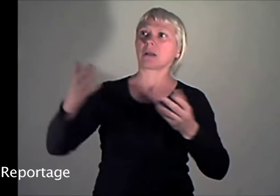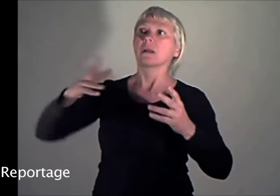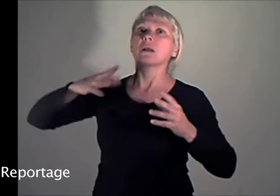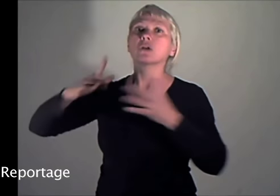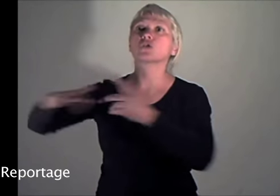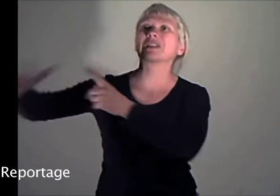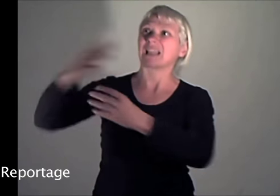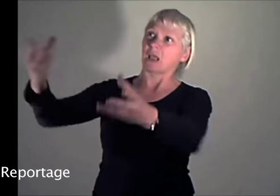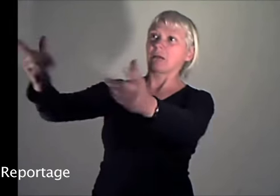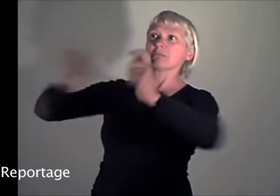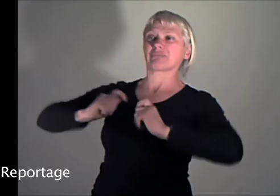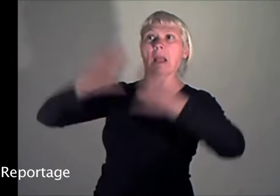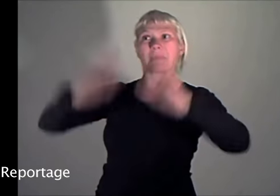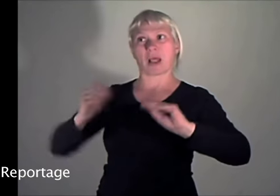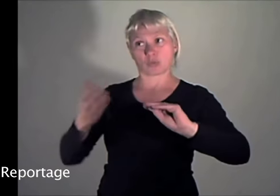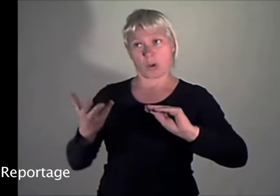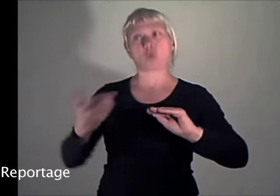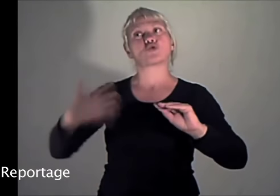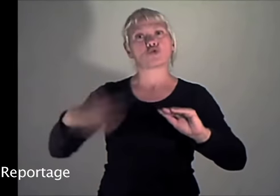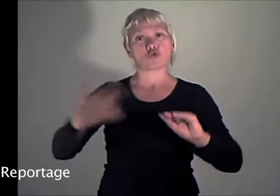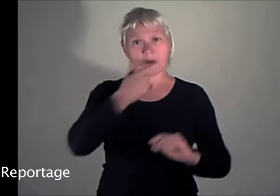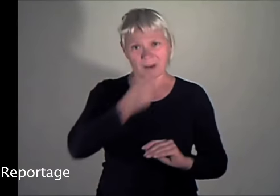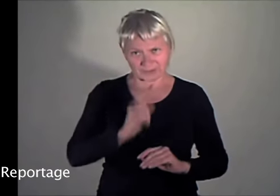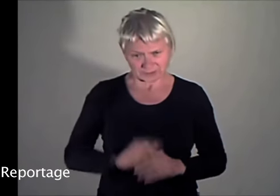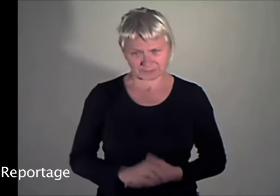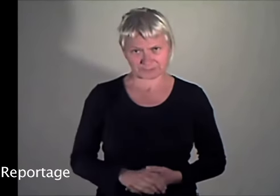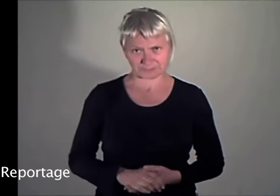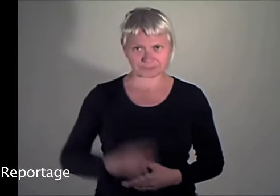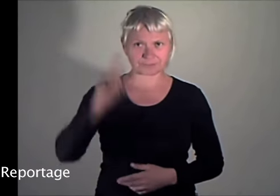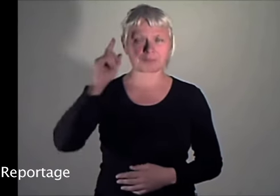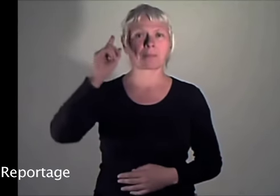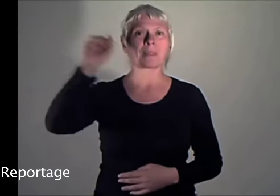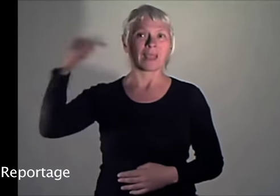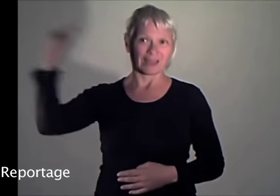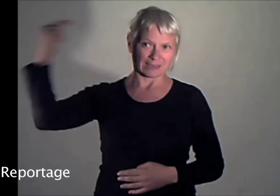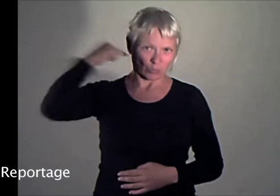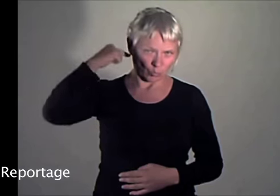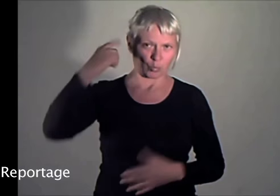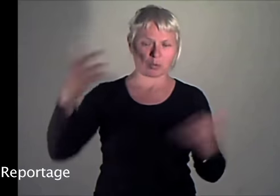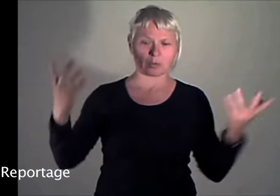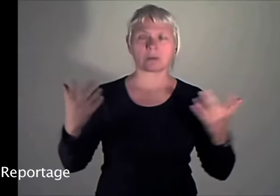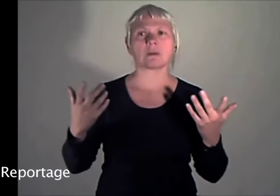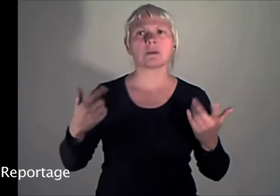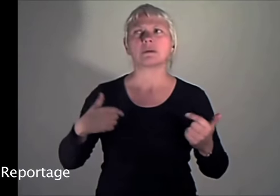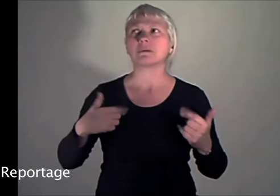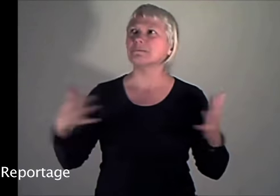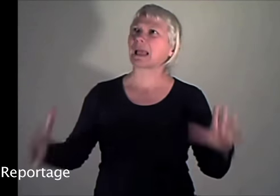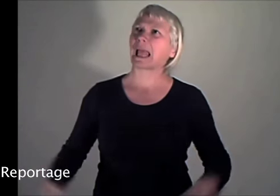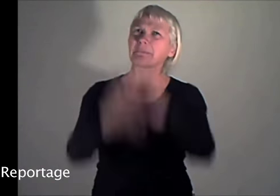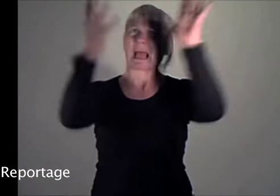on a toujours cette espèce d'image, c'est à parler avec les mains. Et en fait, moi j'ai l'impression à vous regarder, et puis en regardant d'autres personnes depuis un moment où c'est vraiment